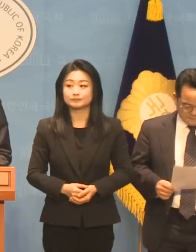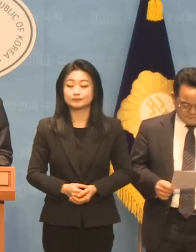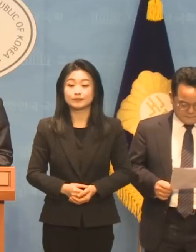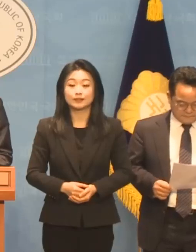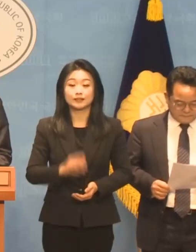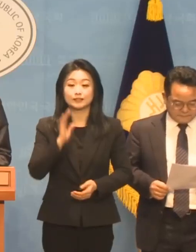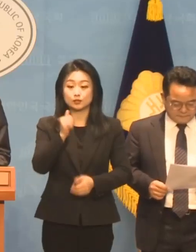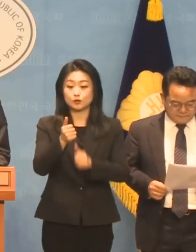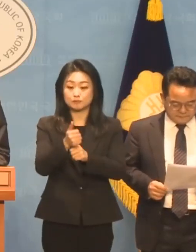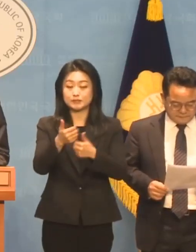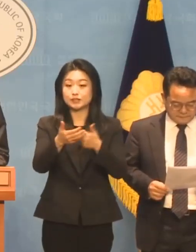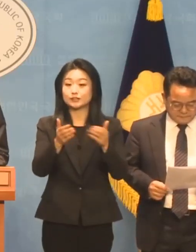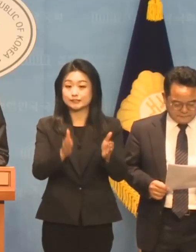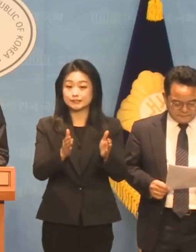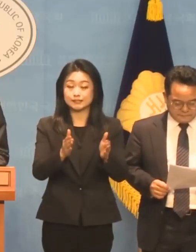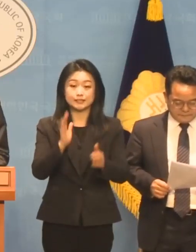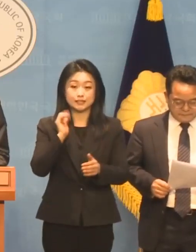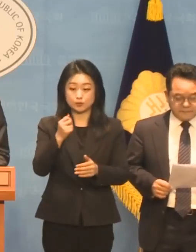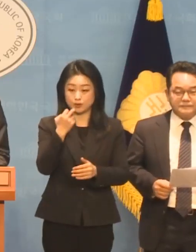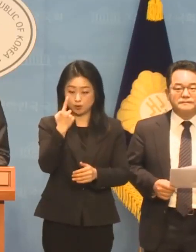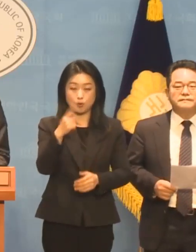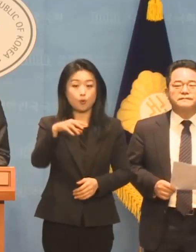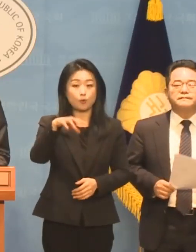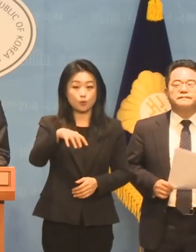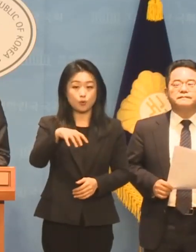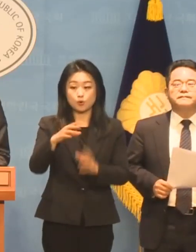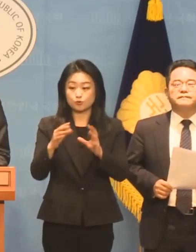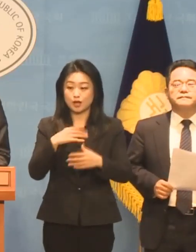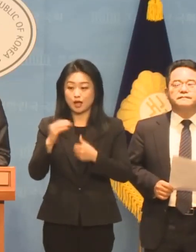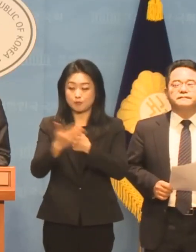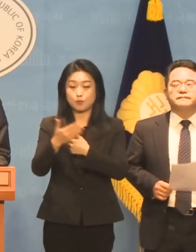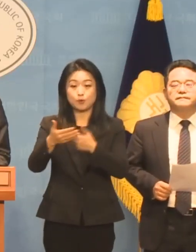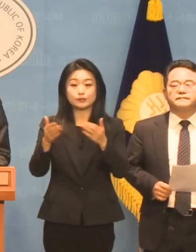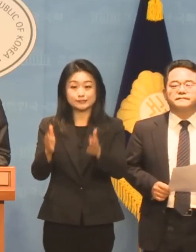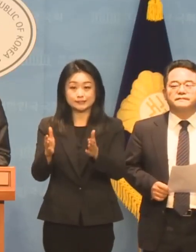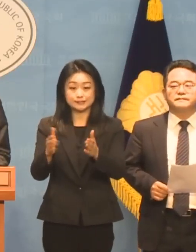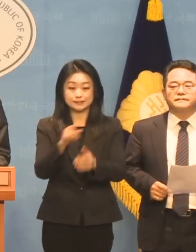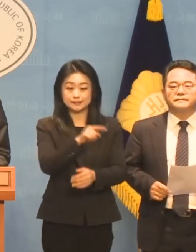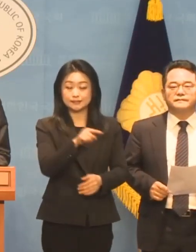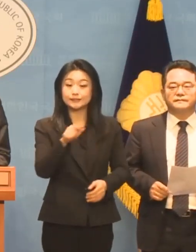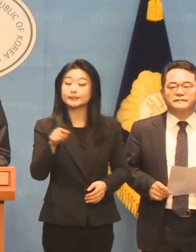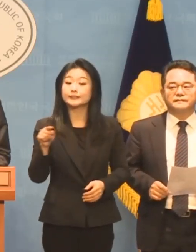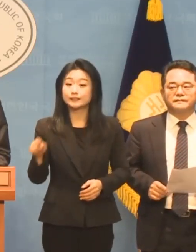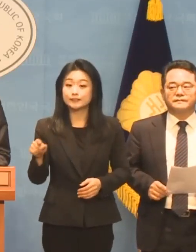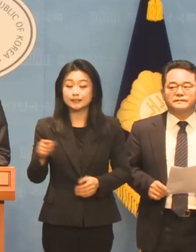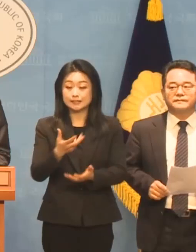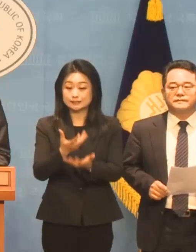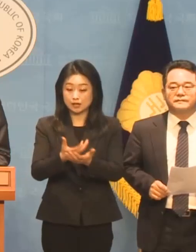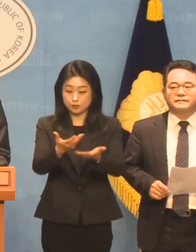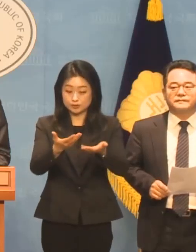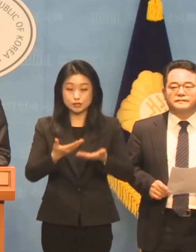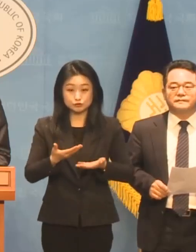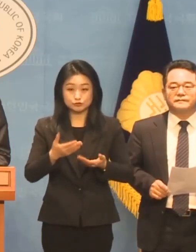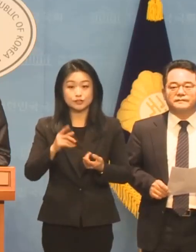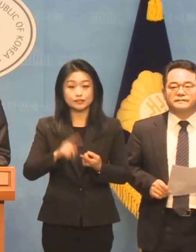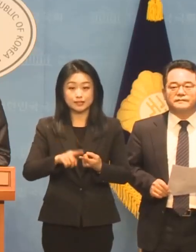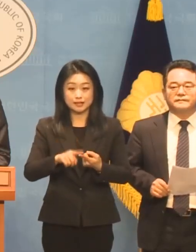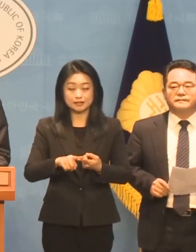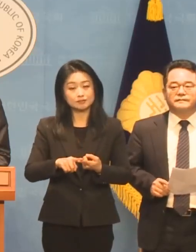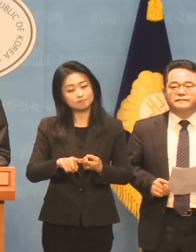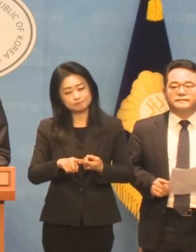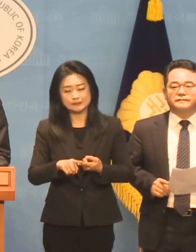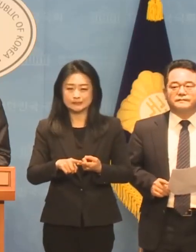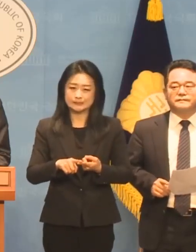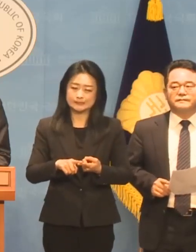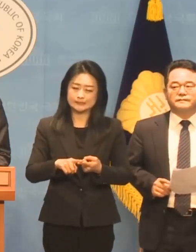대통령 비서실과 대통령 경호처, 국가안보실 등 일부 기관이 자료 제출에 불성실한